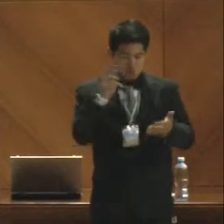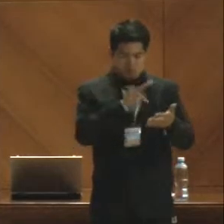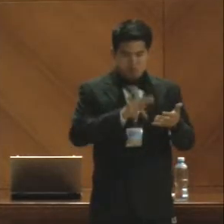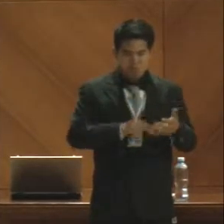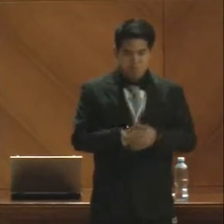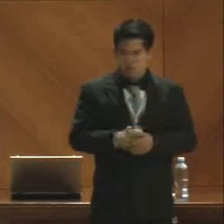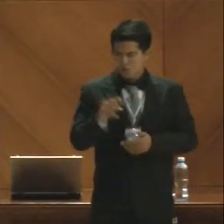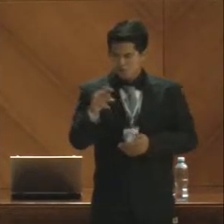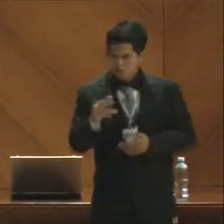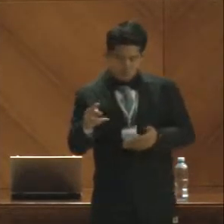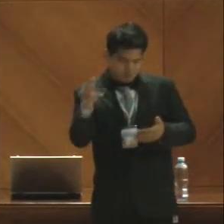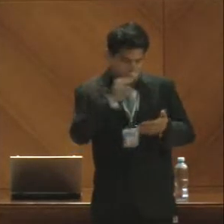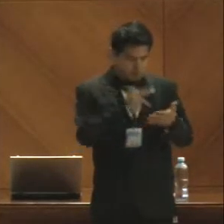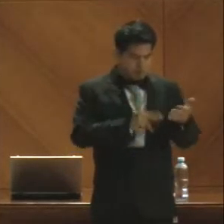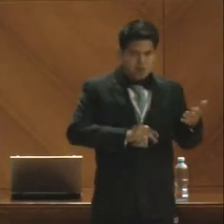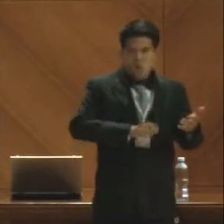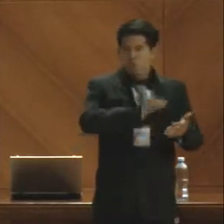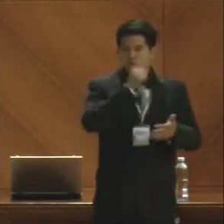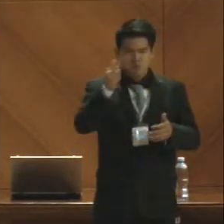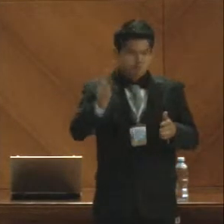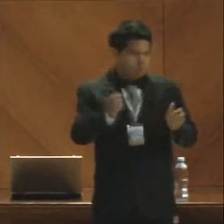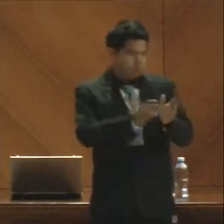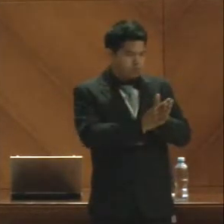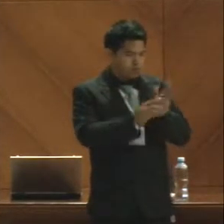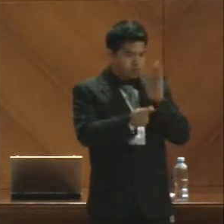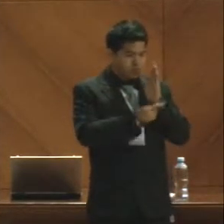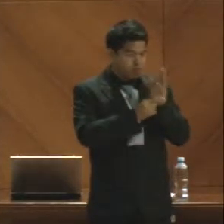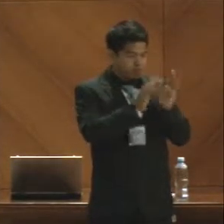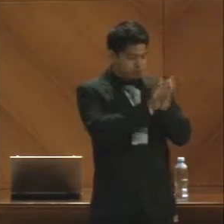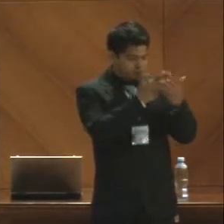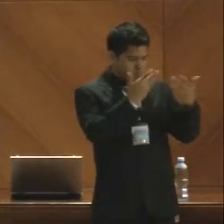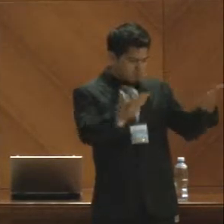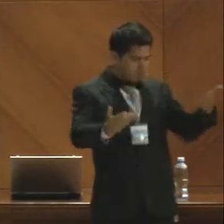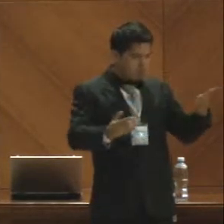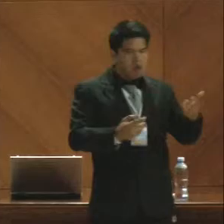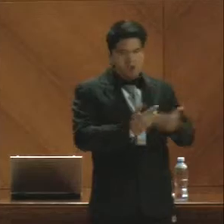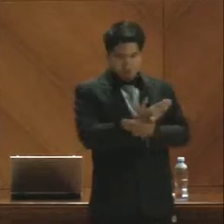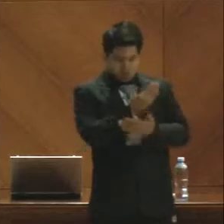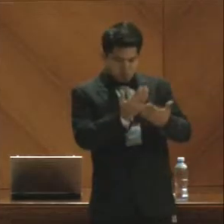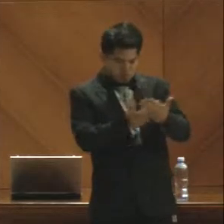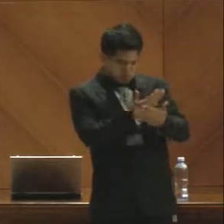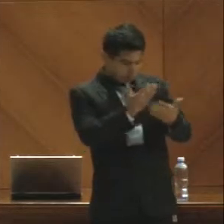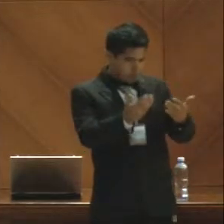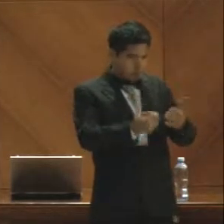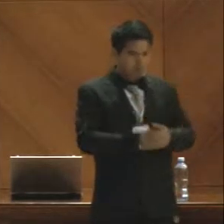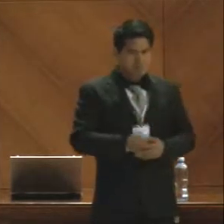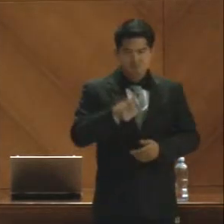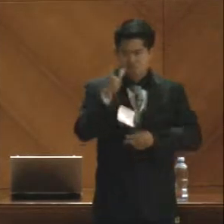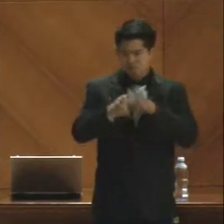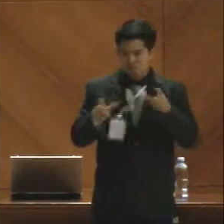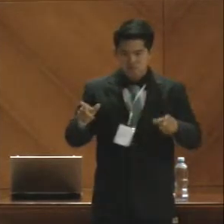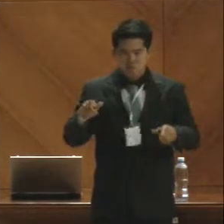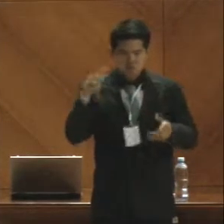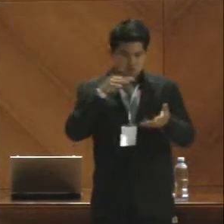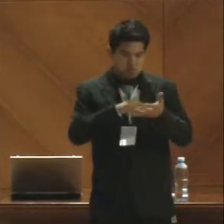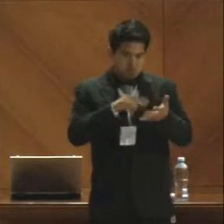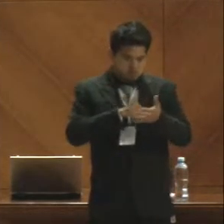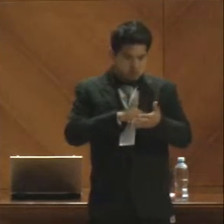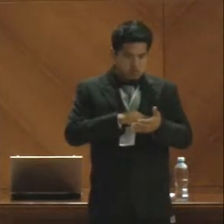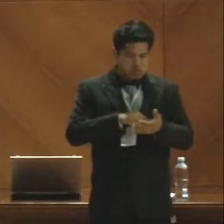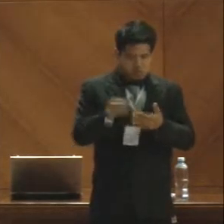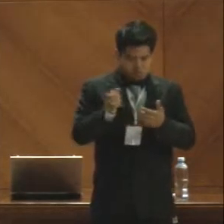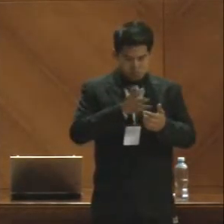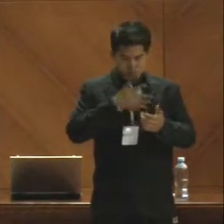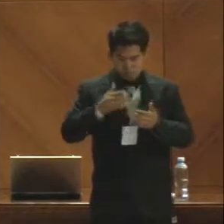escribió el profesor, sino a leer los libros de los mejores autores. Al estudiante de música le mandan a leer las partituras de los